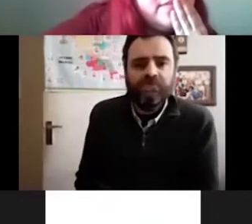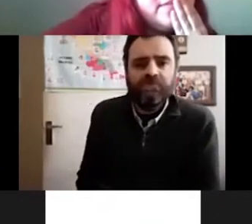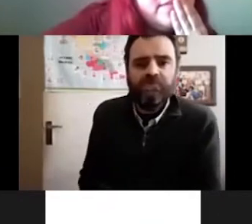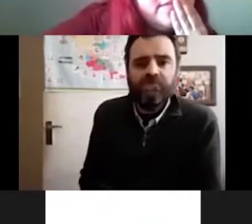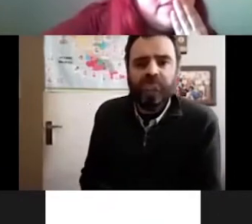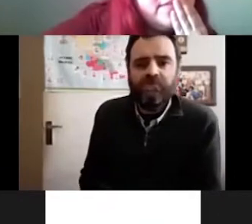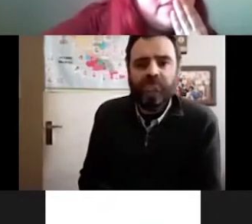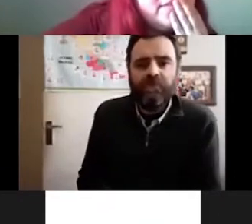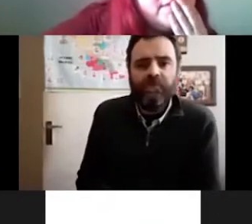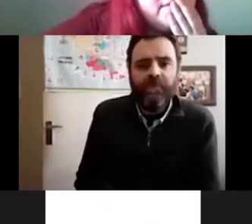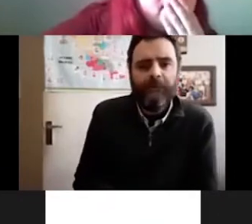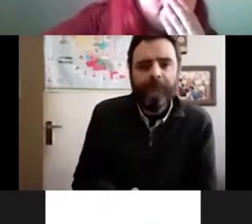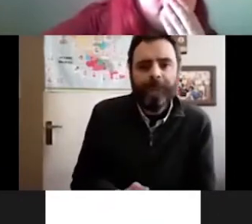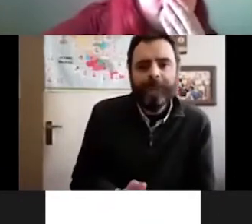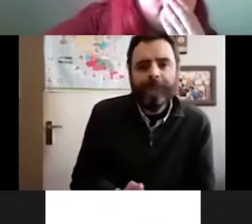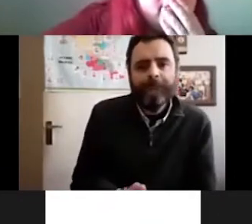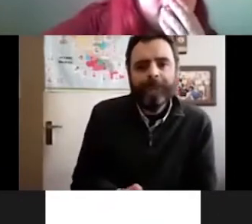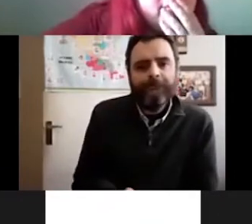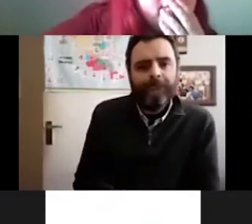eso, nada más eso.